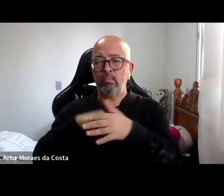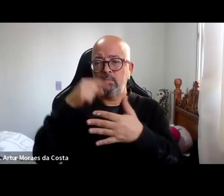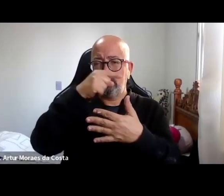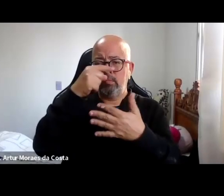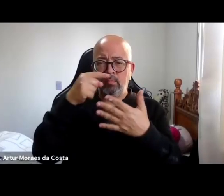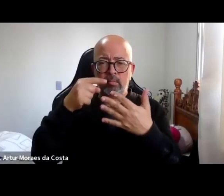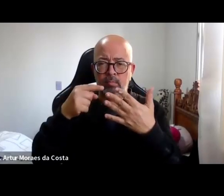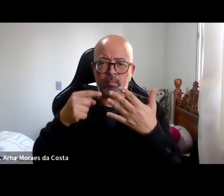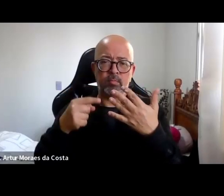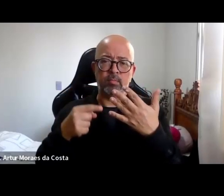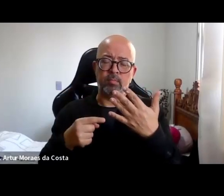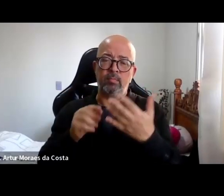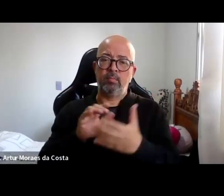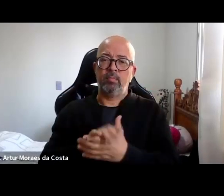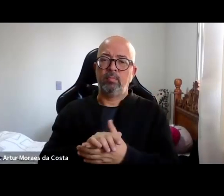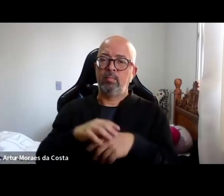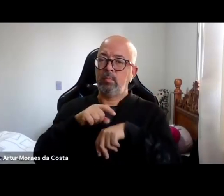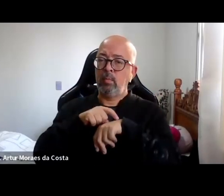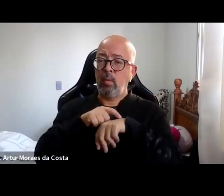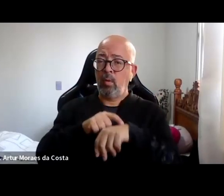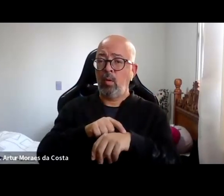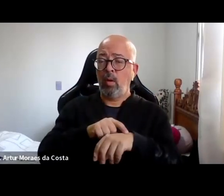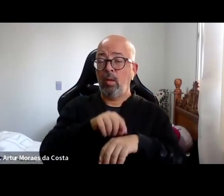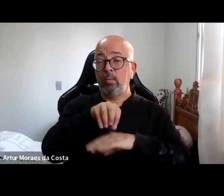la información de de del